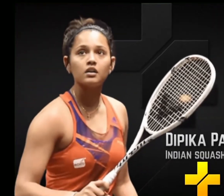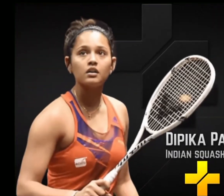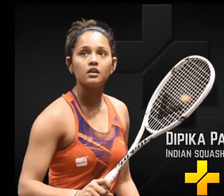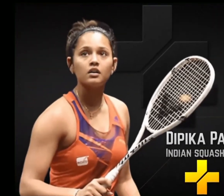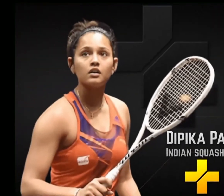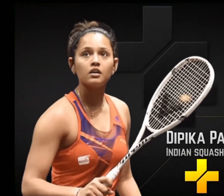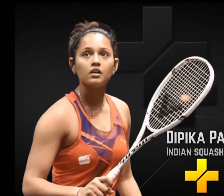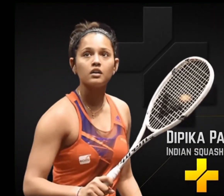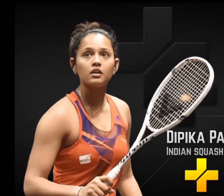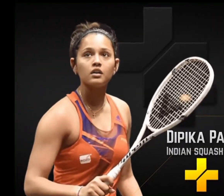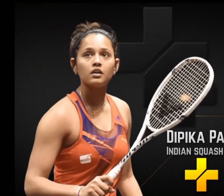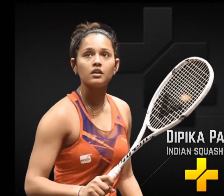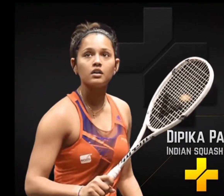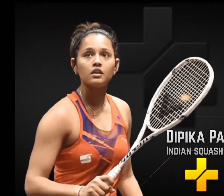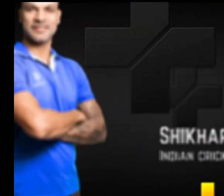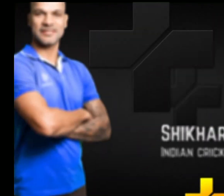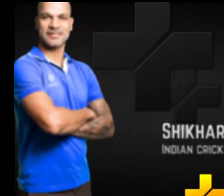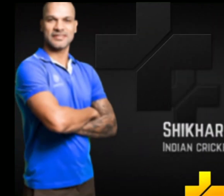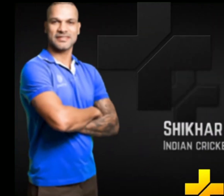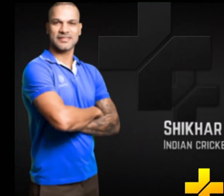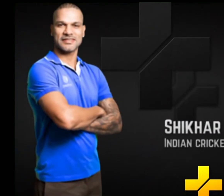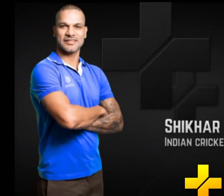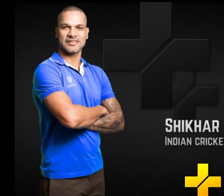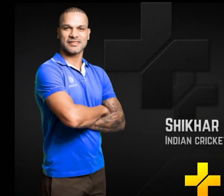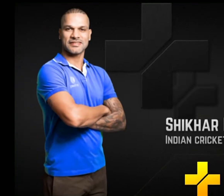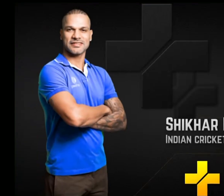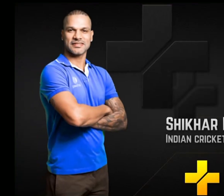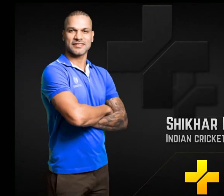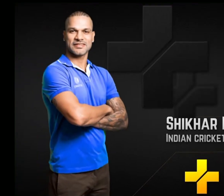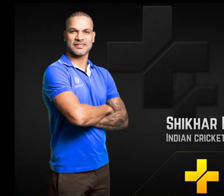चाहा केंद्र चुने हम,